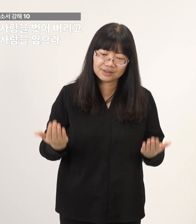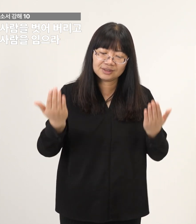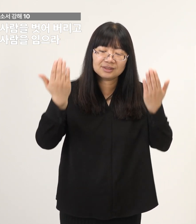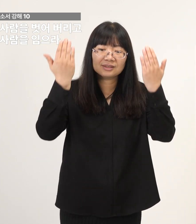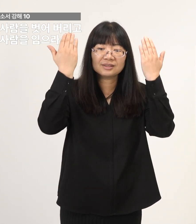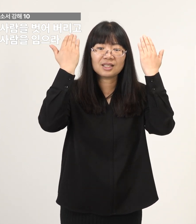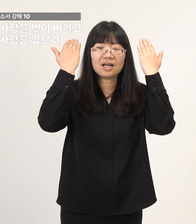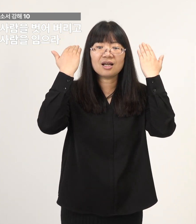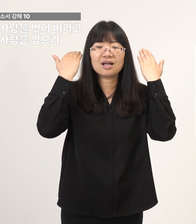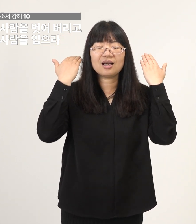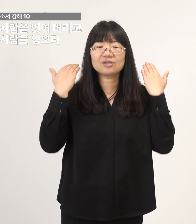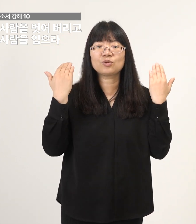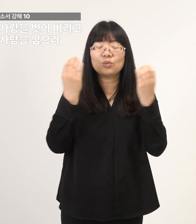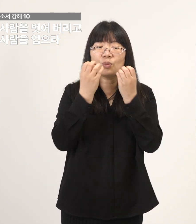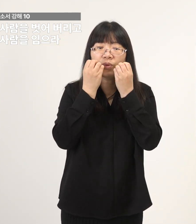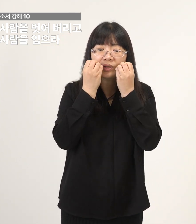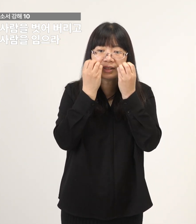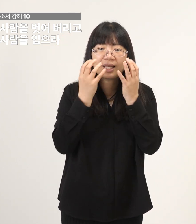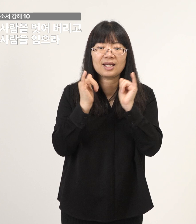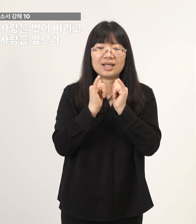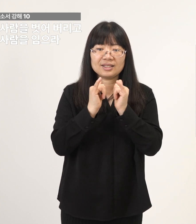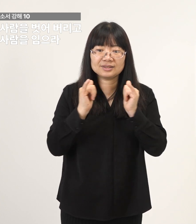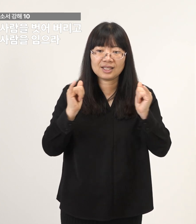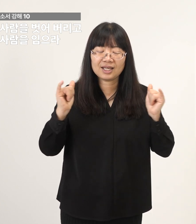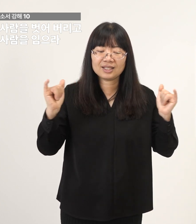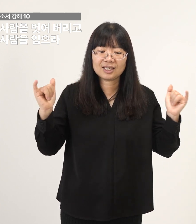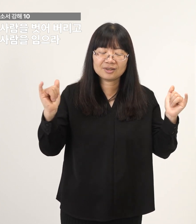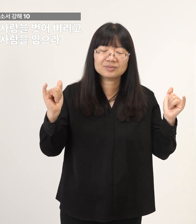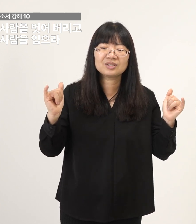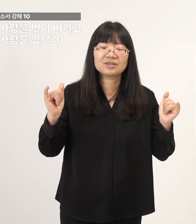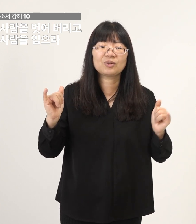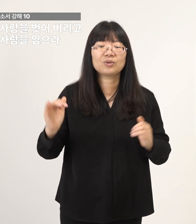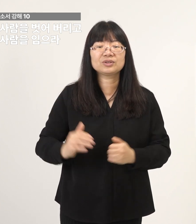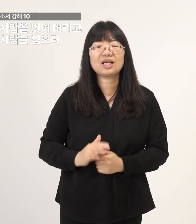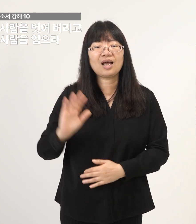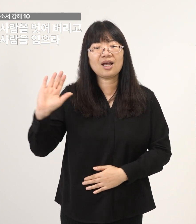옛것은 지나고 새